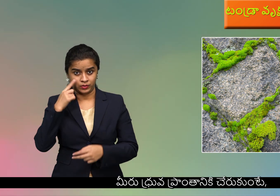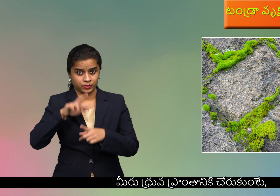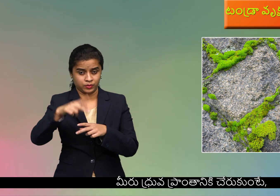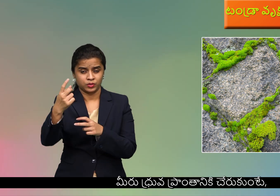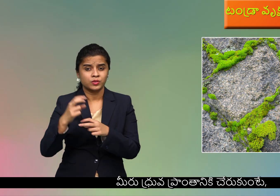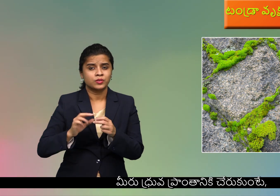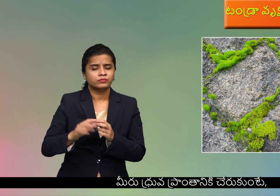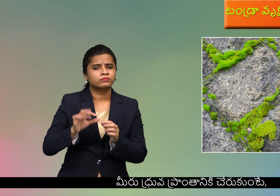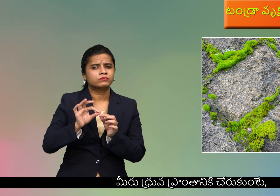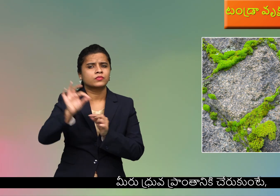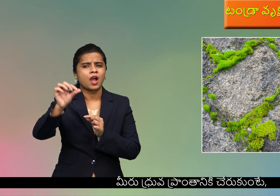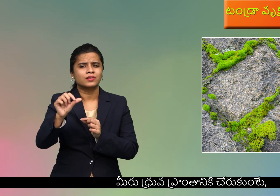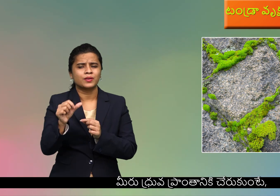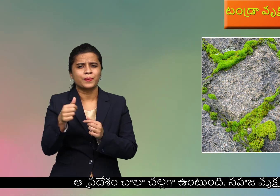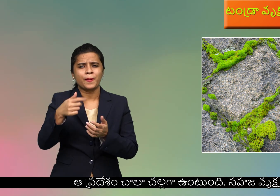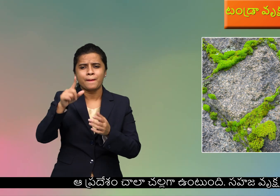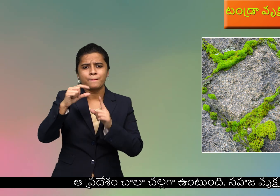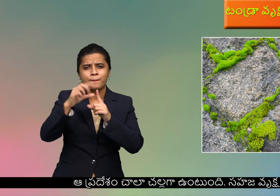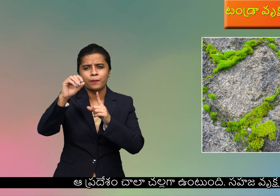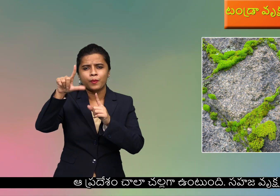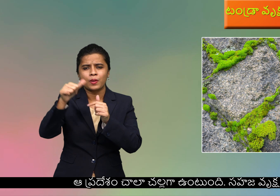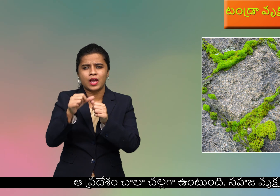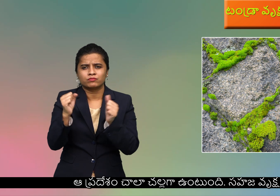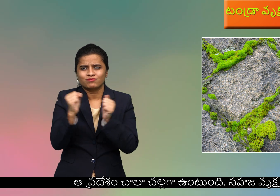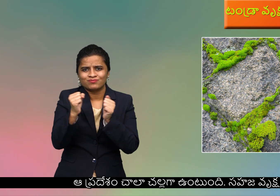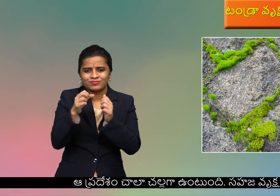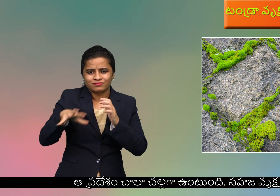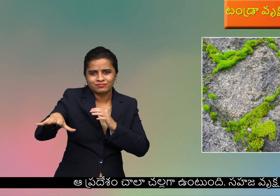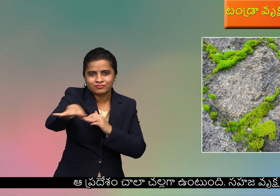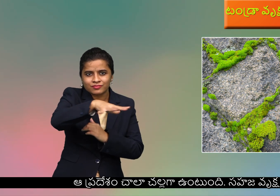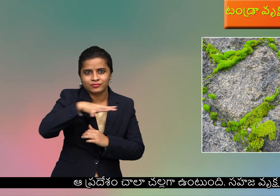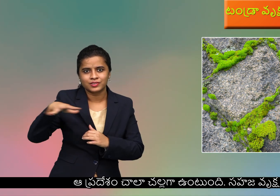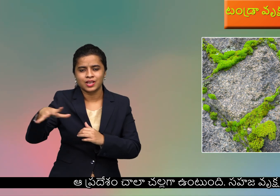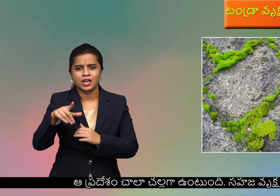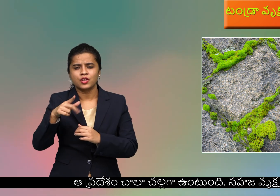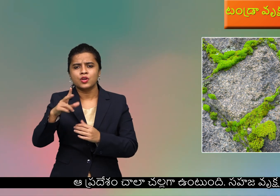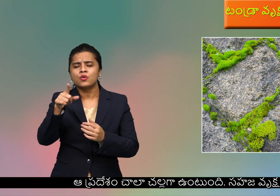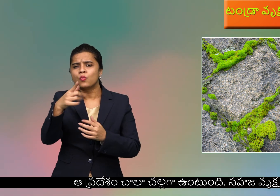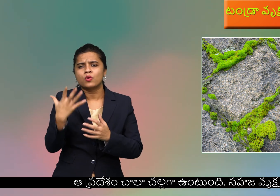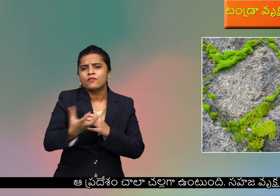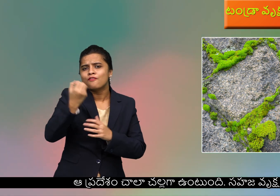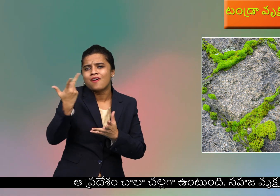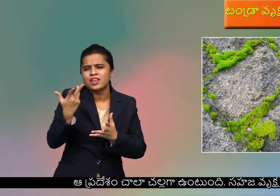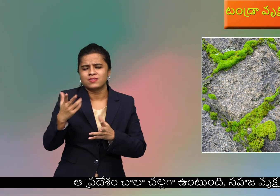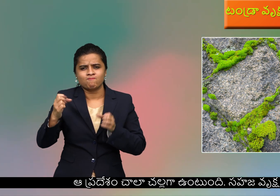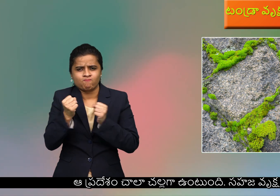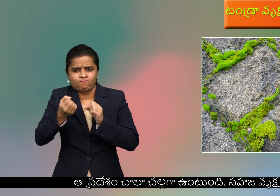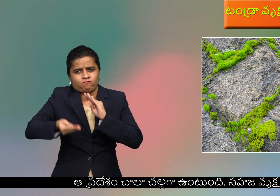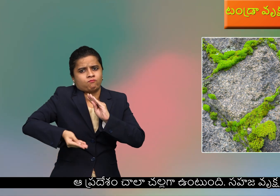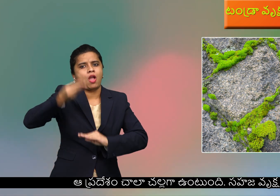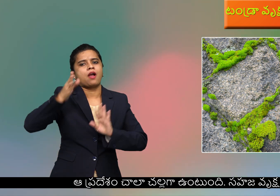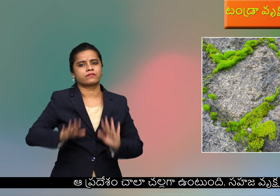మీరు ధ్రువ ప్రాంతానికి చేరుకుంటే ఆ ప్రదేశం చాలా చల్లగా ఉంటుంది. సహజ వృక్ష సంపద